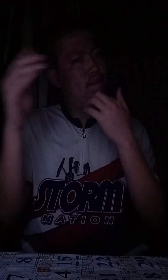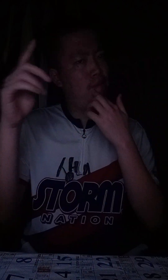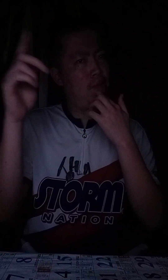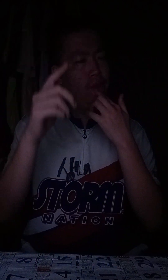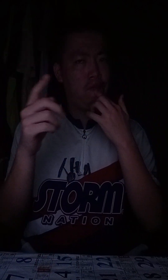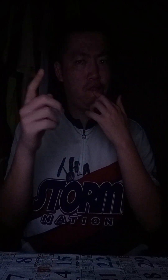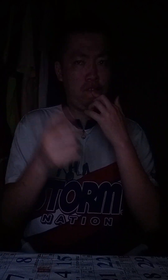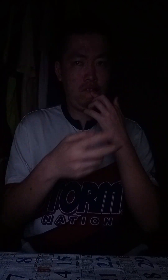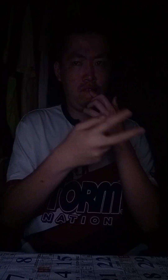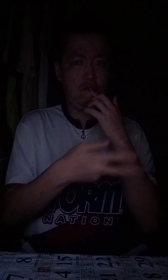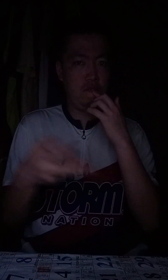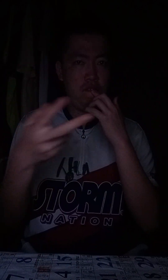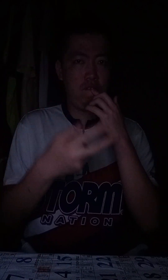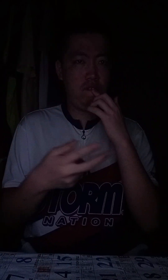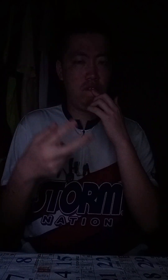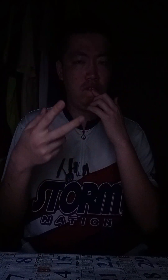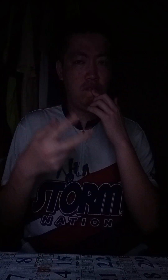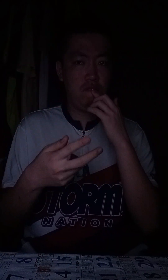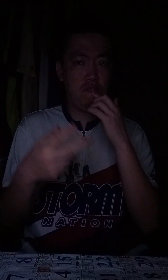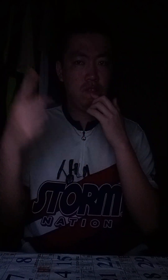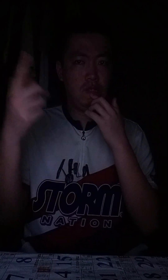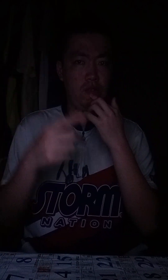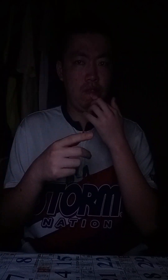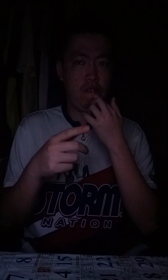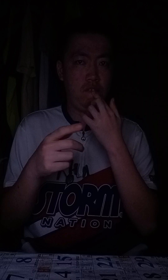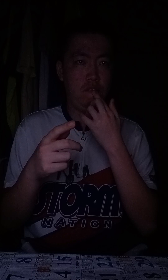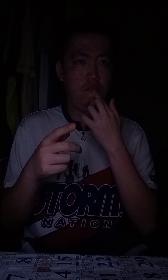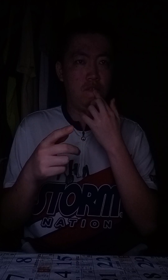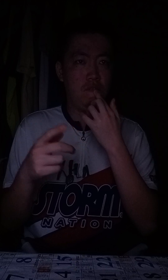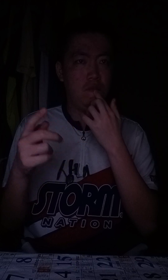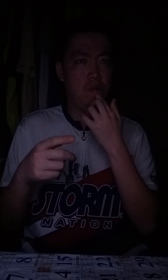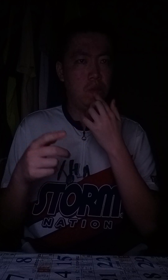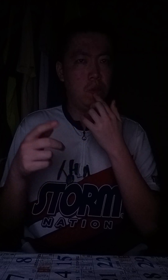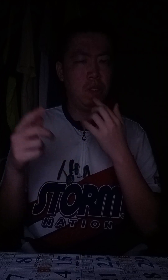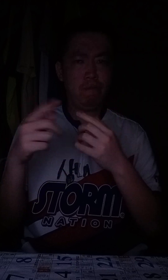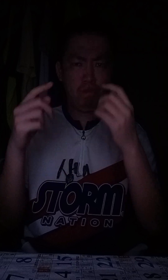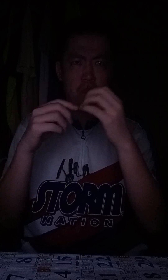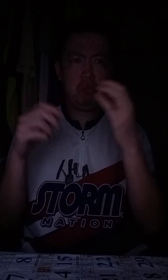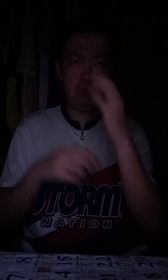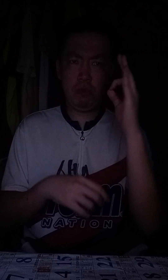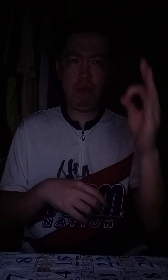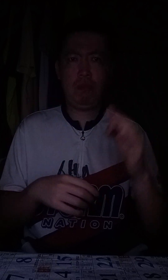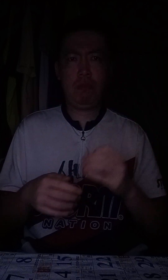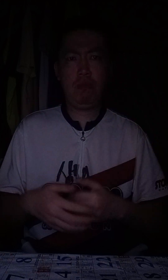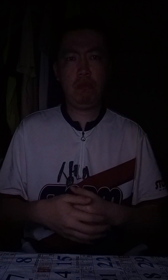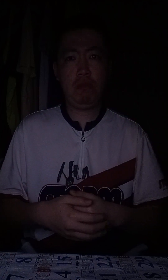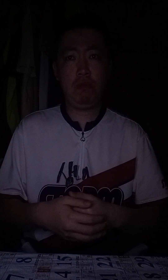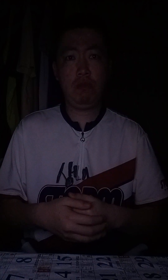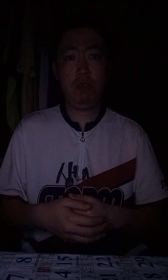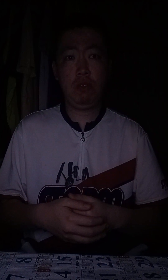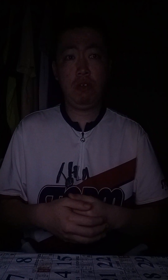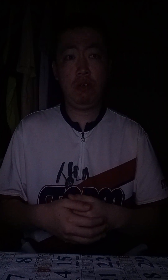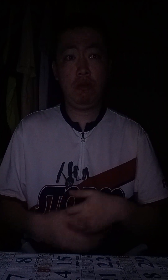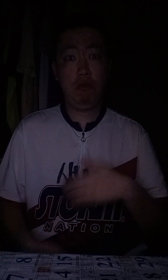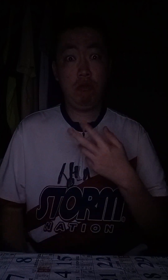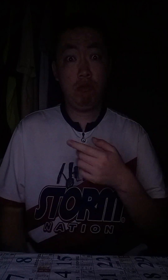CNG 버스 도입만을 독촉하고 있다며 불만을 터뜨리고 있습니다. 강릉시 같은